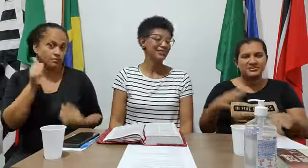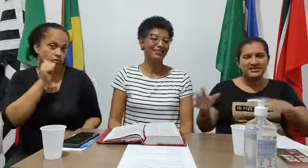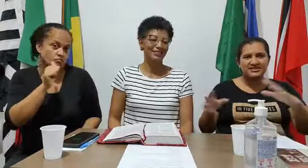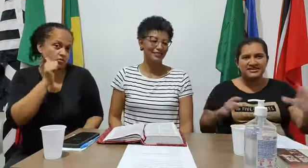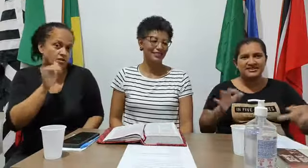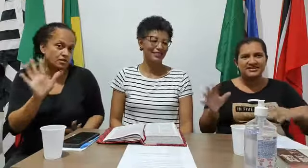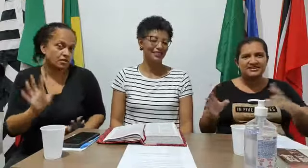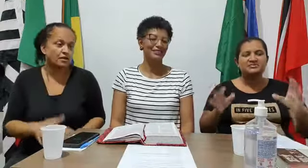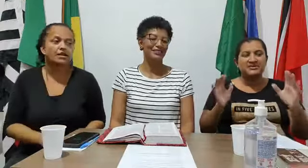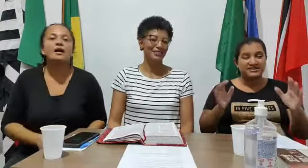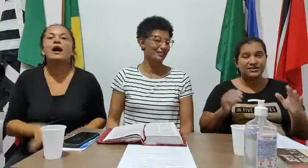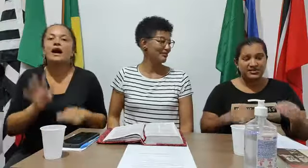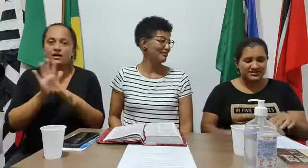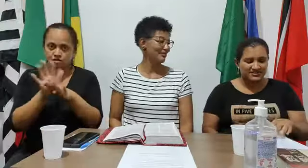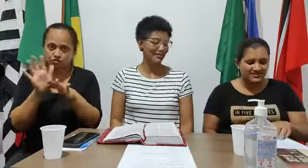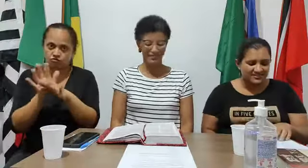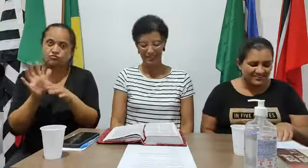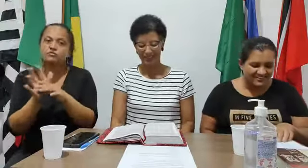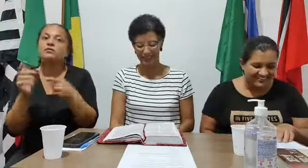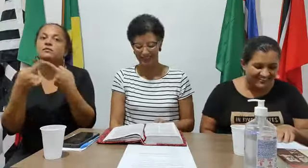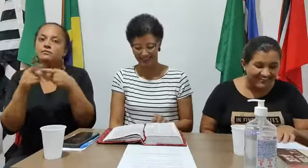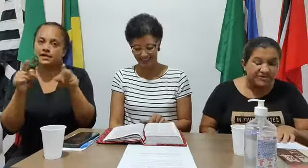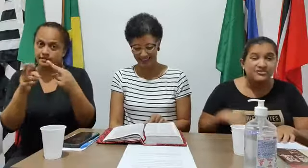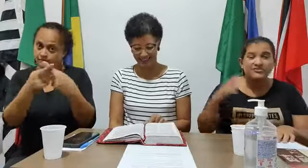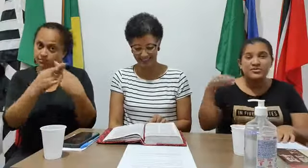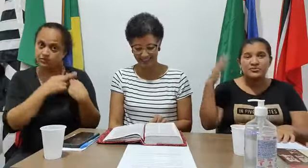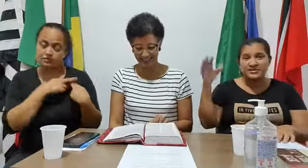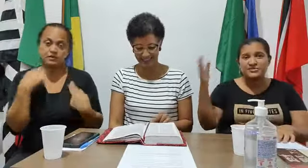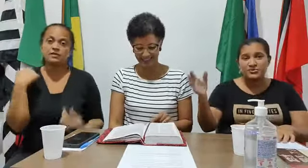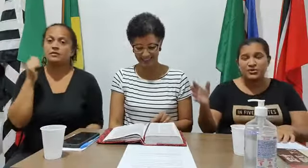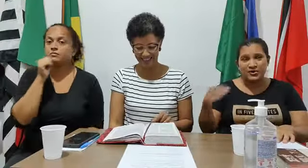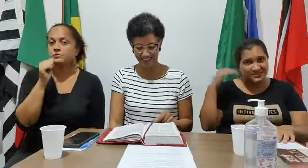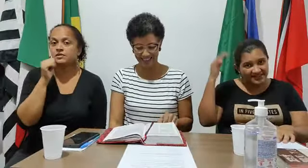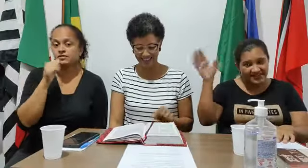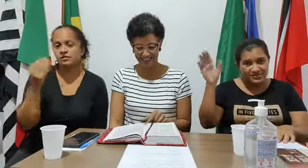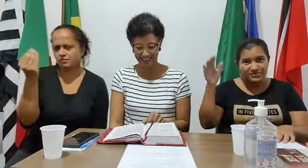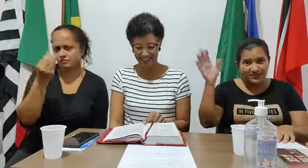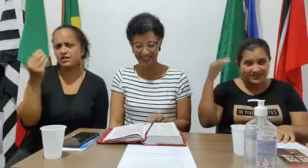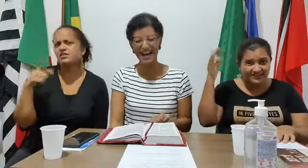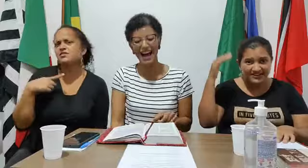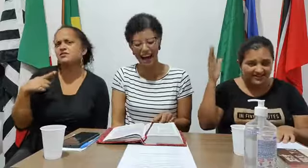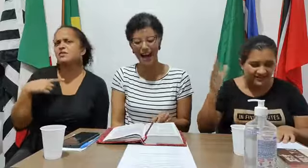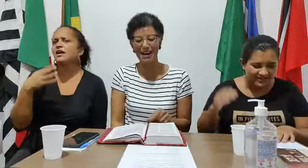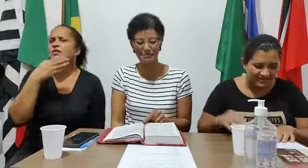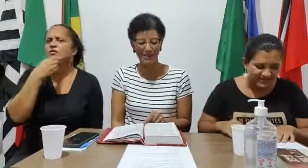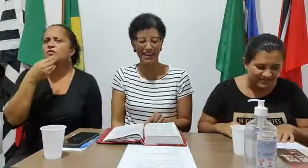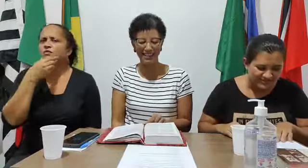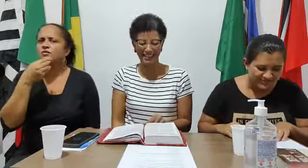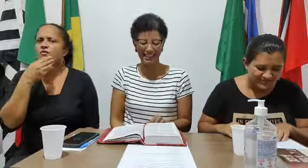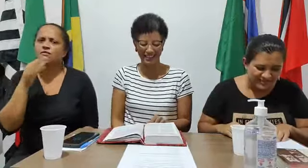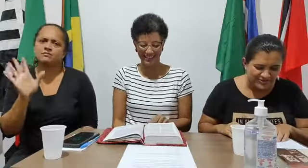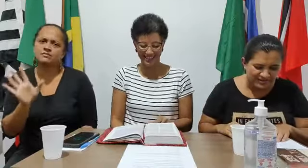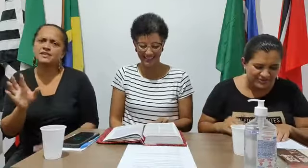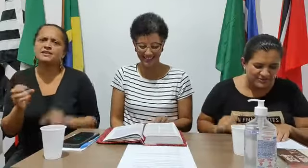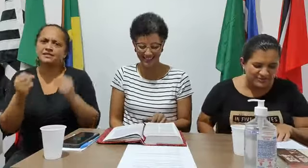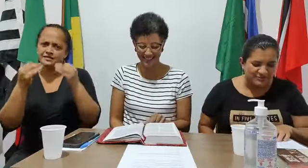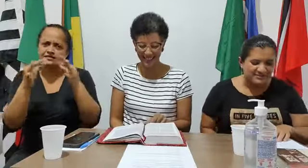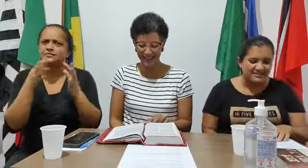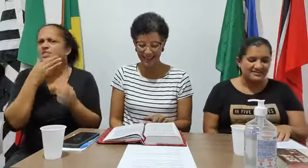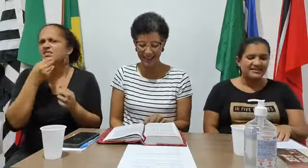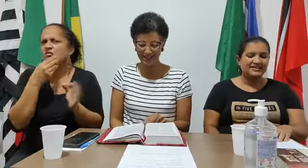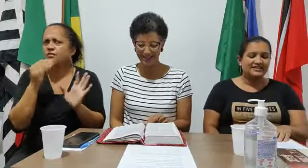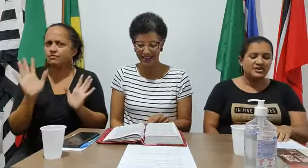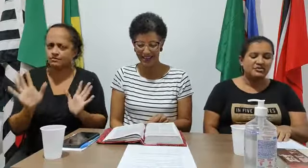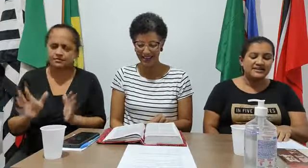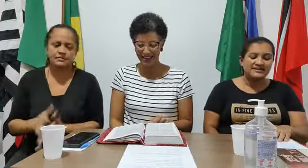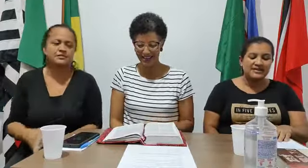nossa. Administra ali, mas é nossa. Quando for o mês dos homens, aí a gente fala aí da parte dos homens,